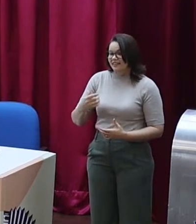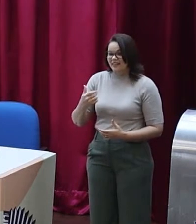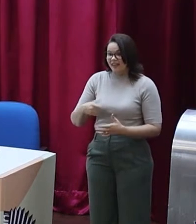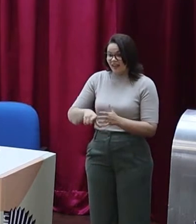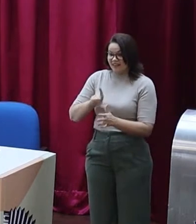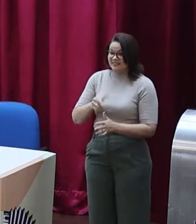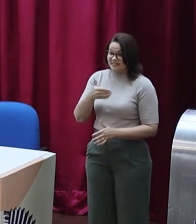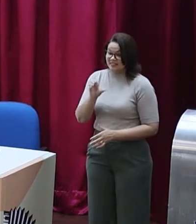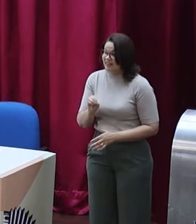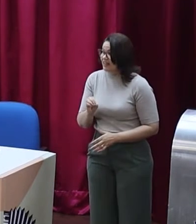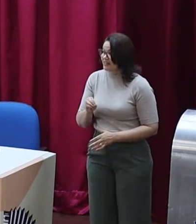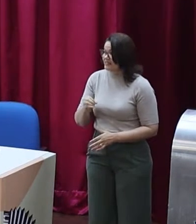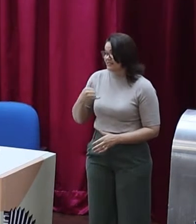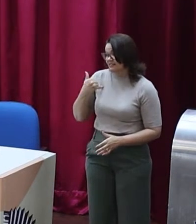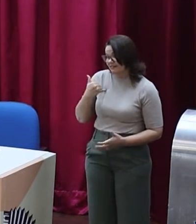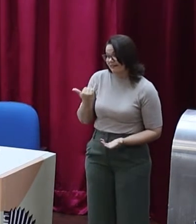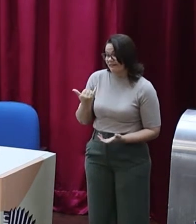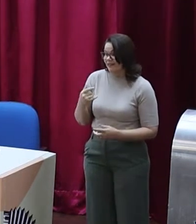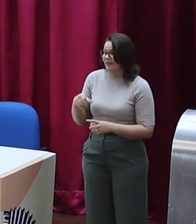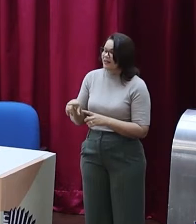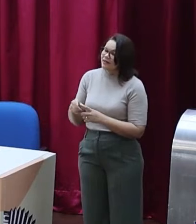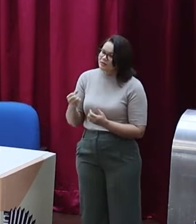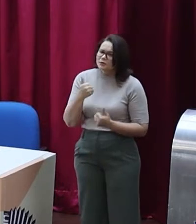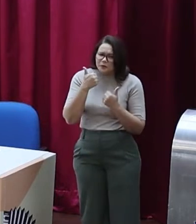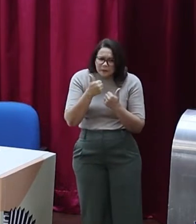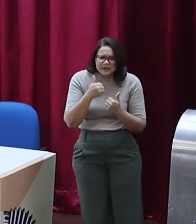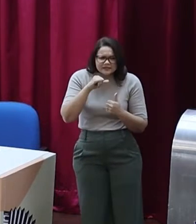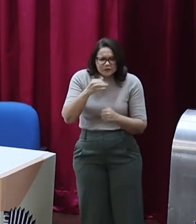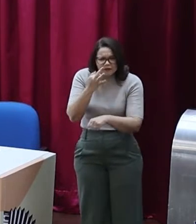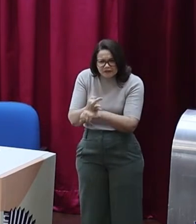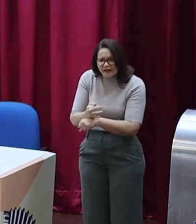Então, ela disse, professor, tudo bem se eu não for? Eu digo, vou.